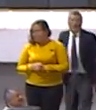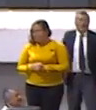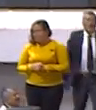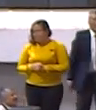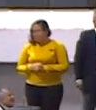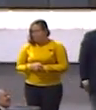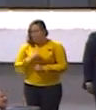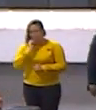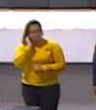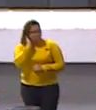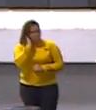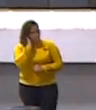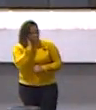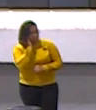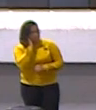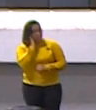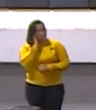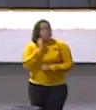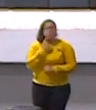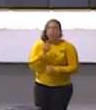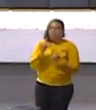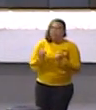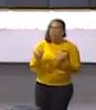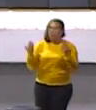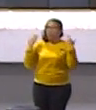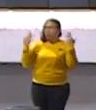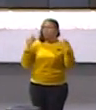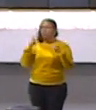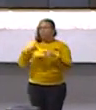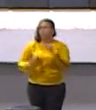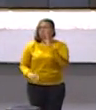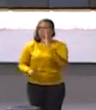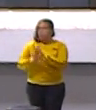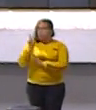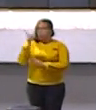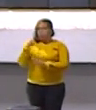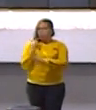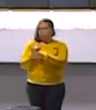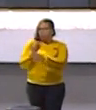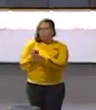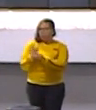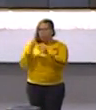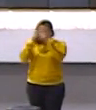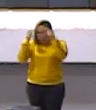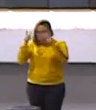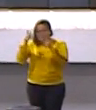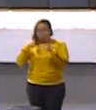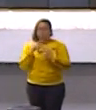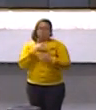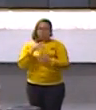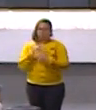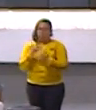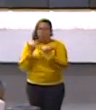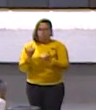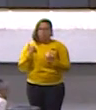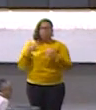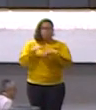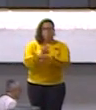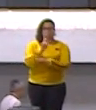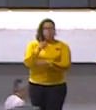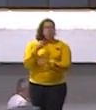la educación física como el desarrollo de una política de estado para el bienestar conexiones y diferenciación es con la diversidad cultural